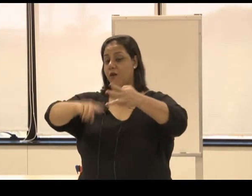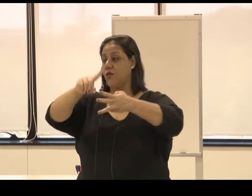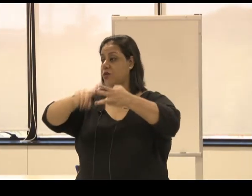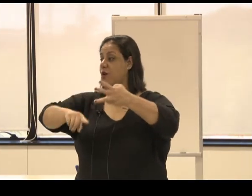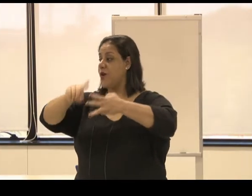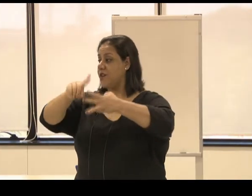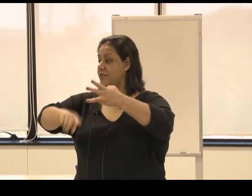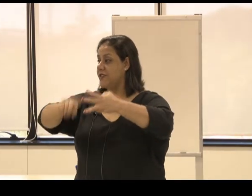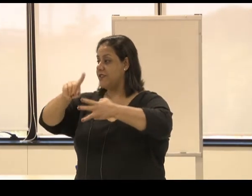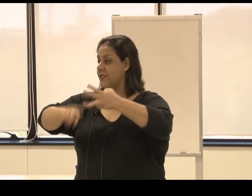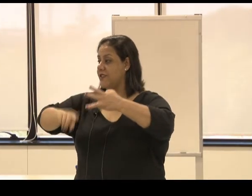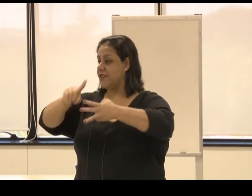Os dois?